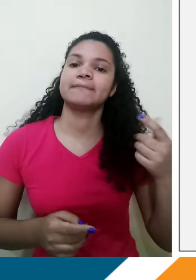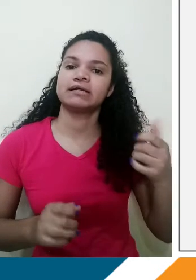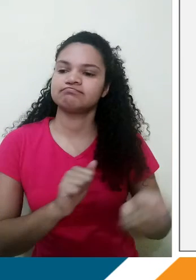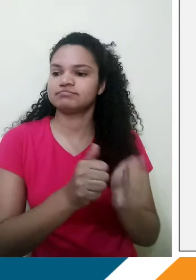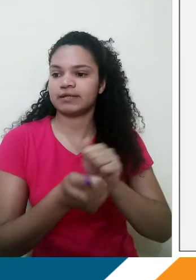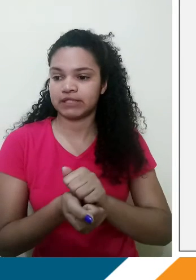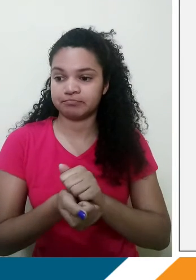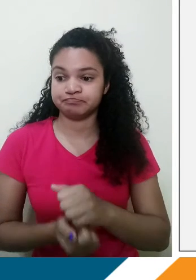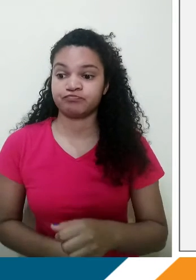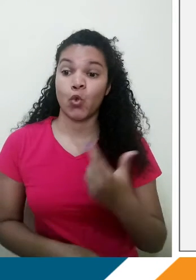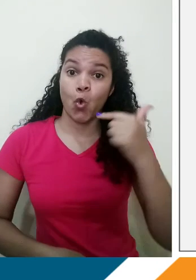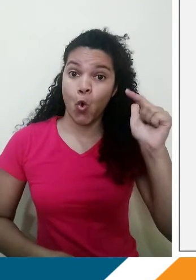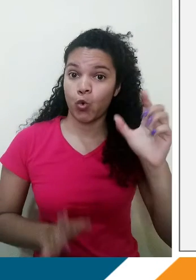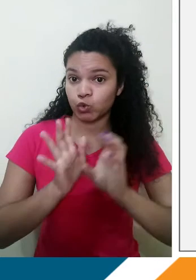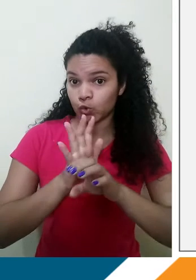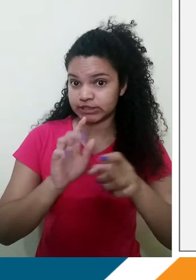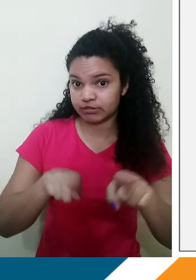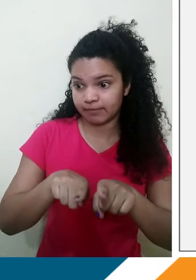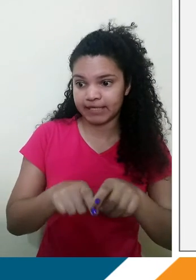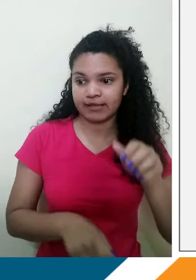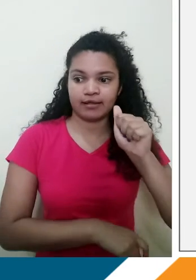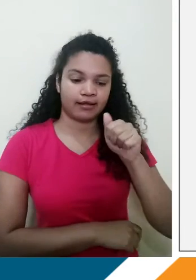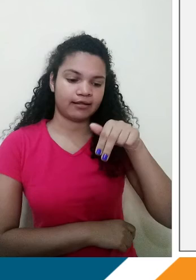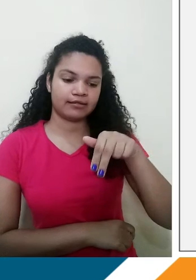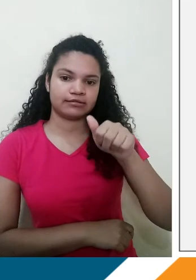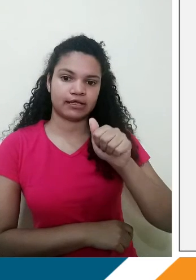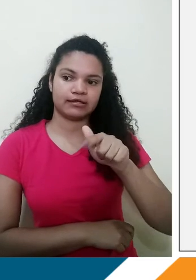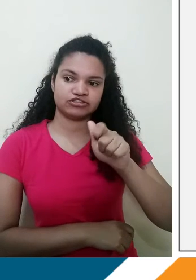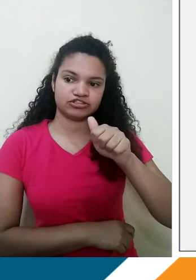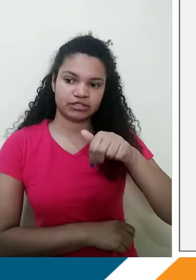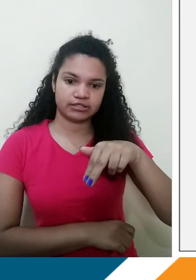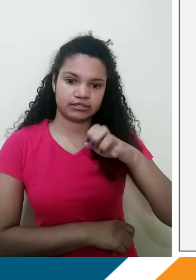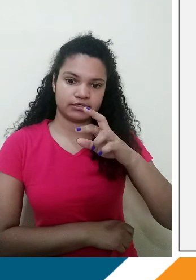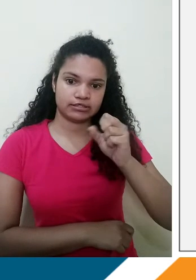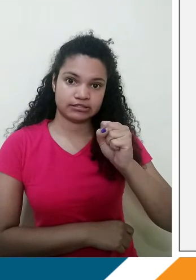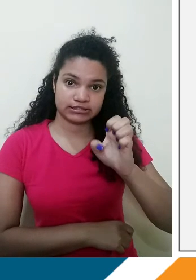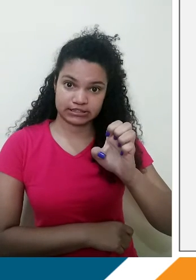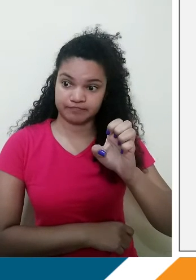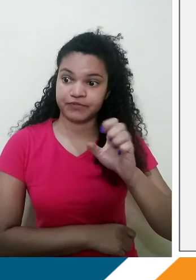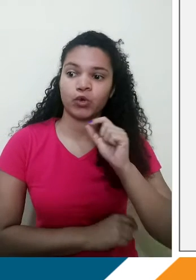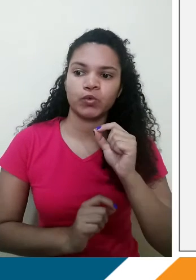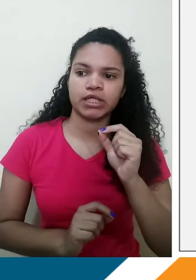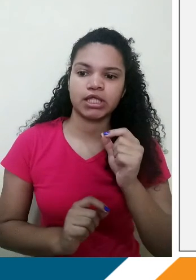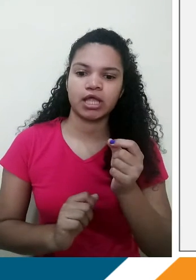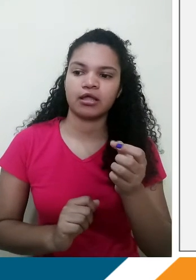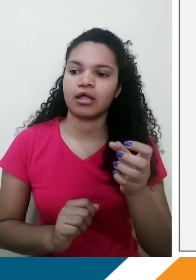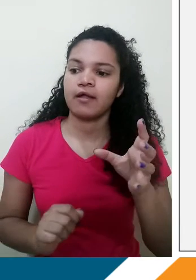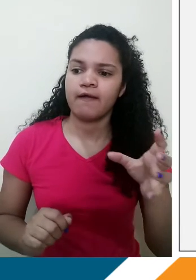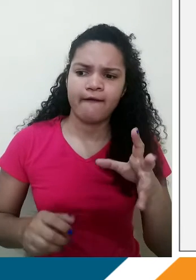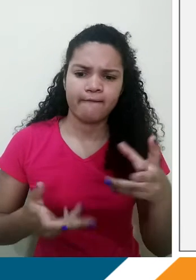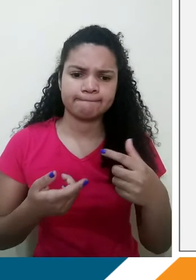caracteriza pelo acúmulo de mudanças sofridas por uma espécie ao longo do tempo, até que essa espécie possa se tornar uma